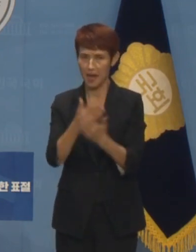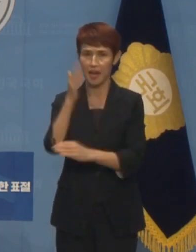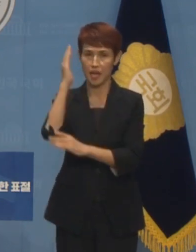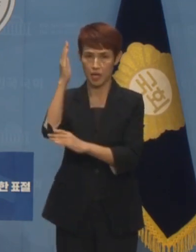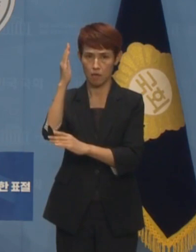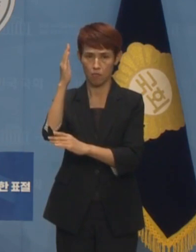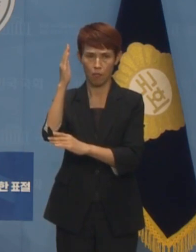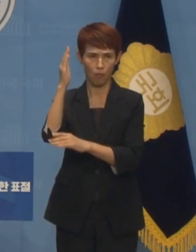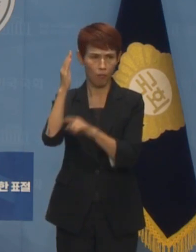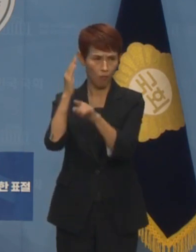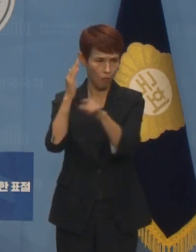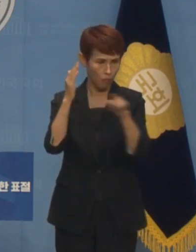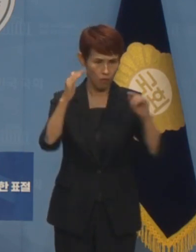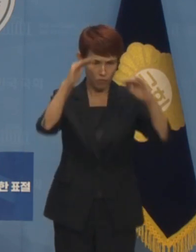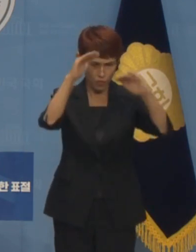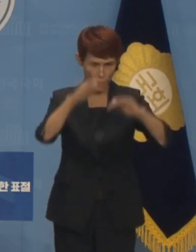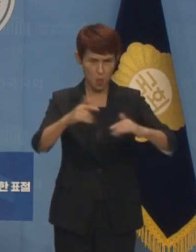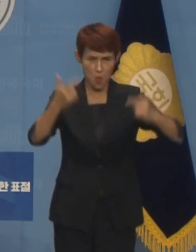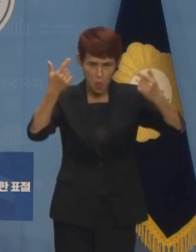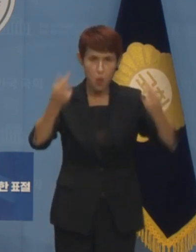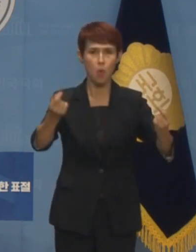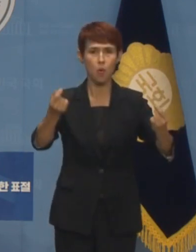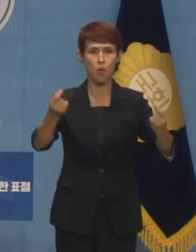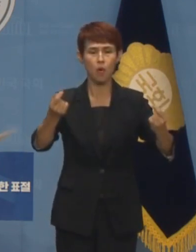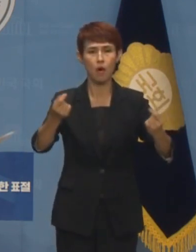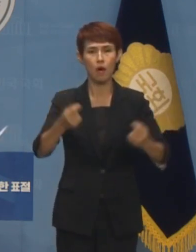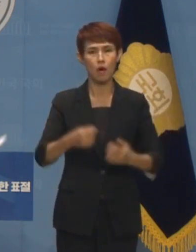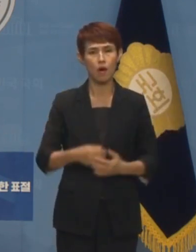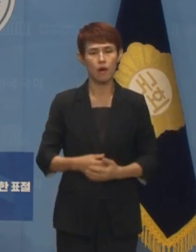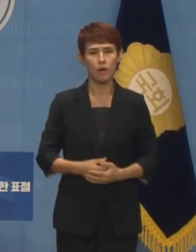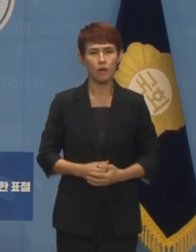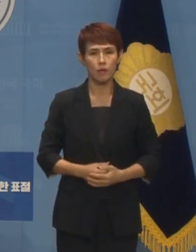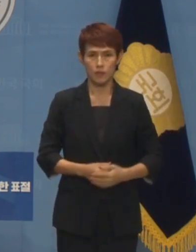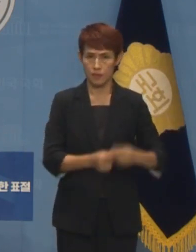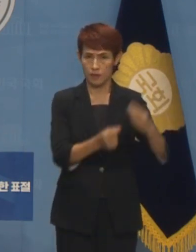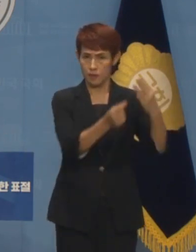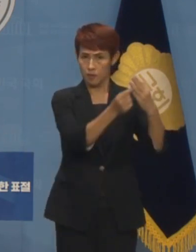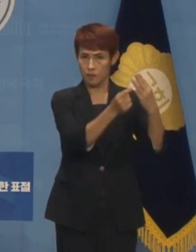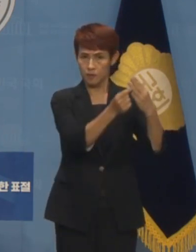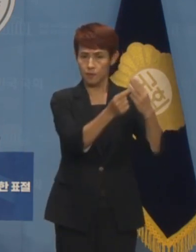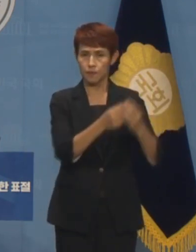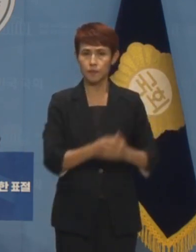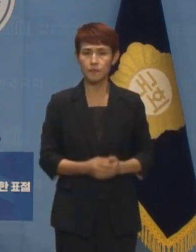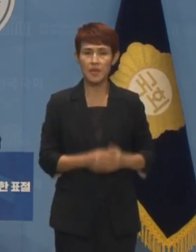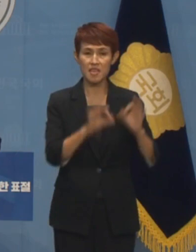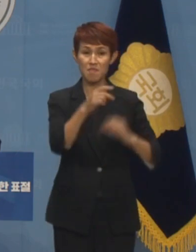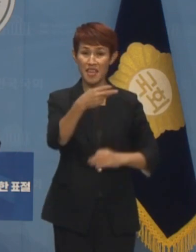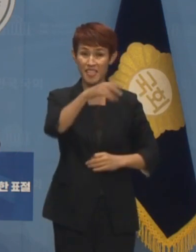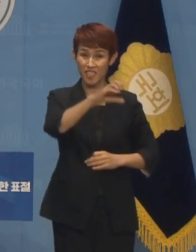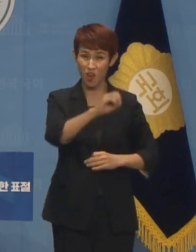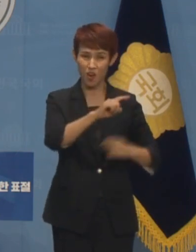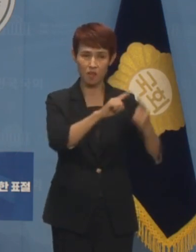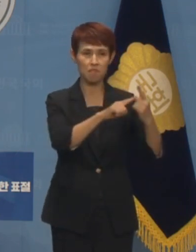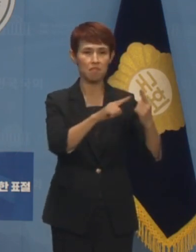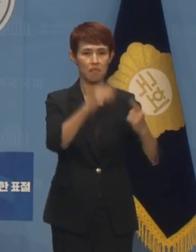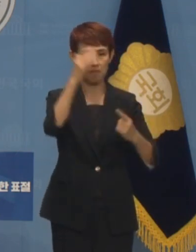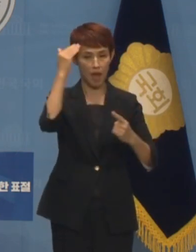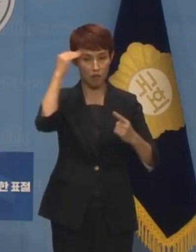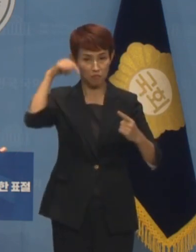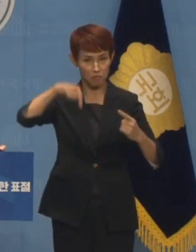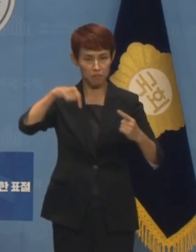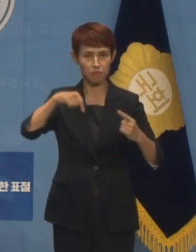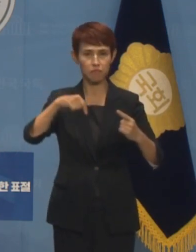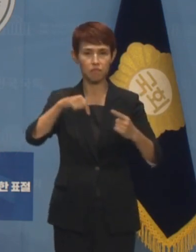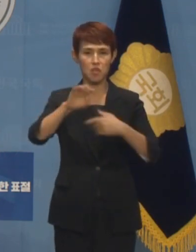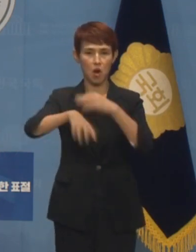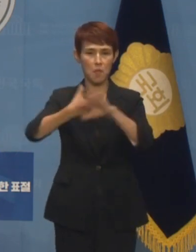언급합니다. 정확히 일치합니다. 셋째, 김일성은 남한에 대한 혁명 역량